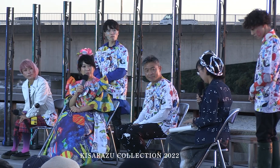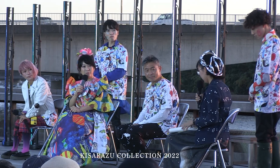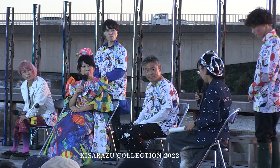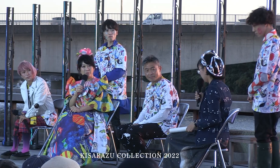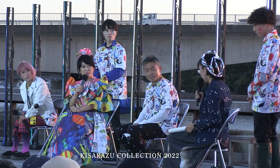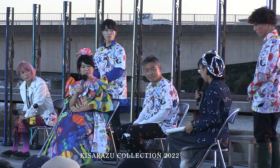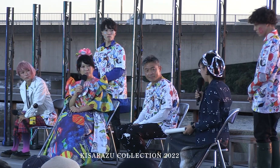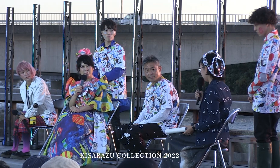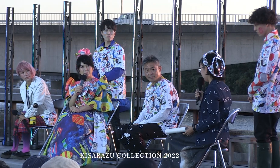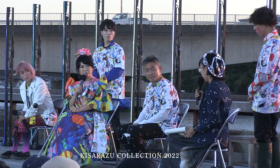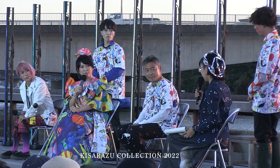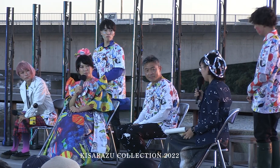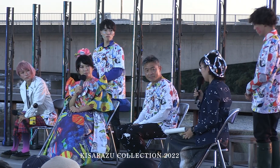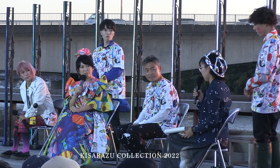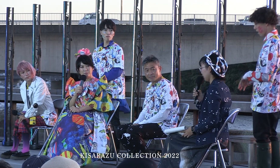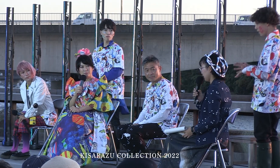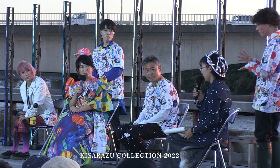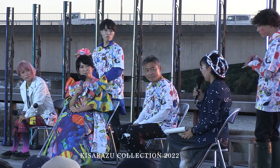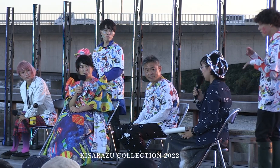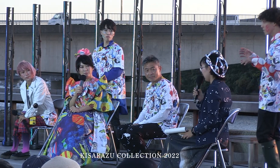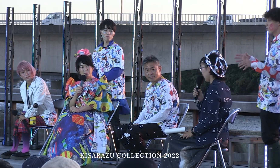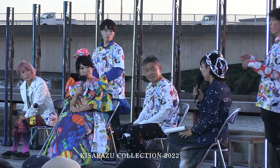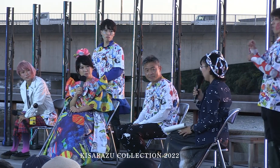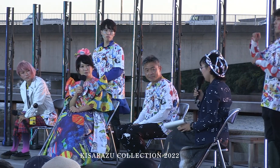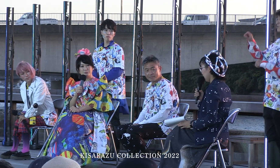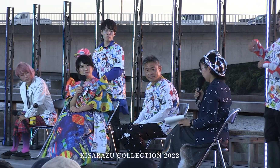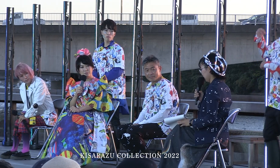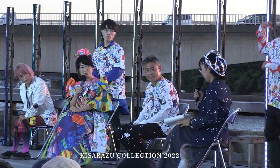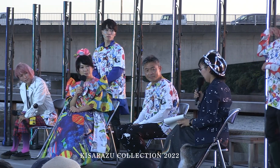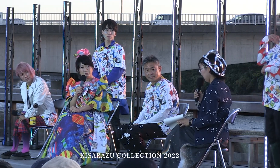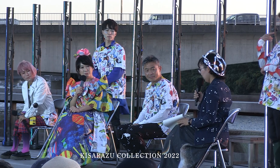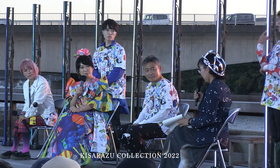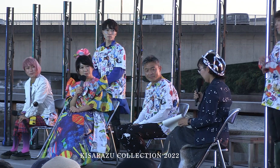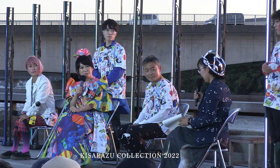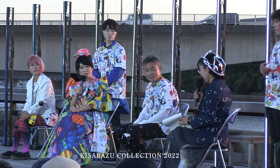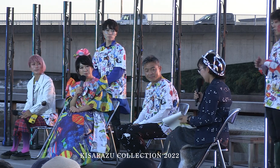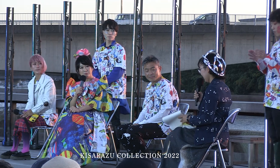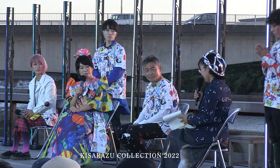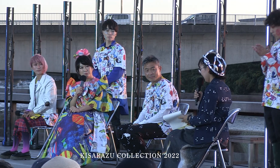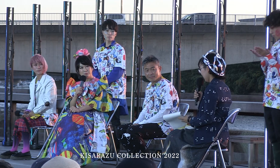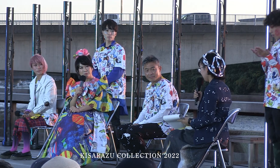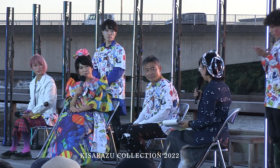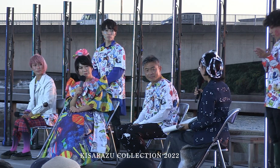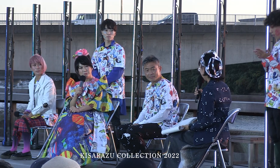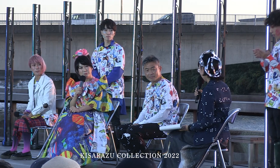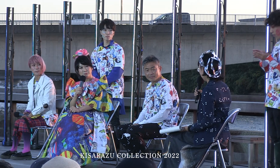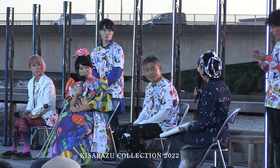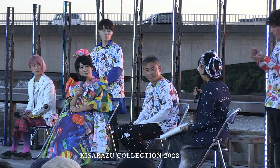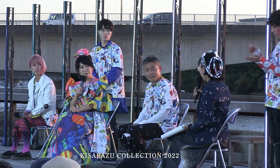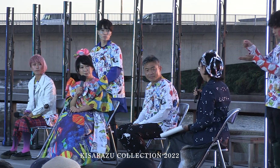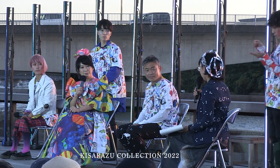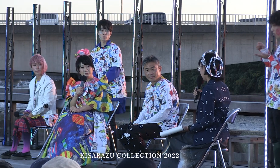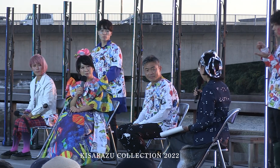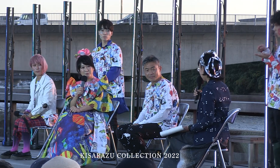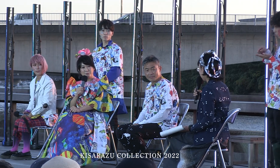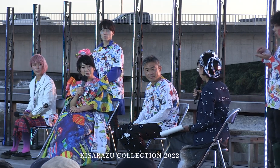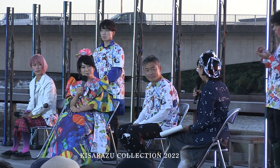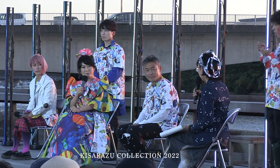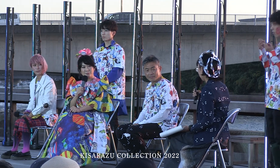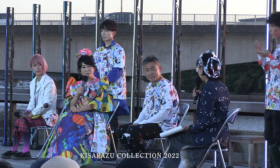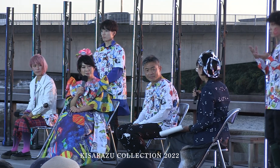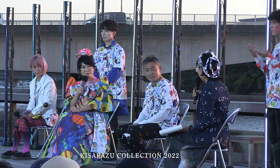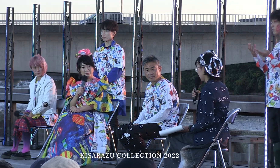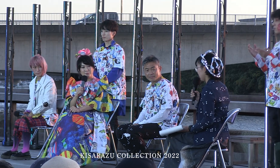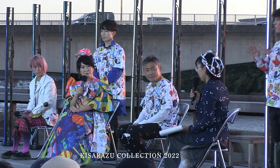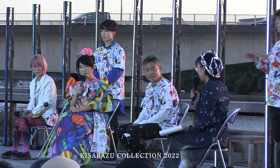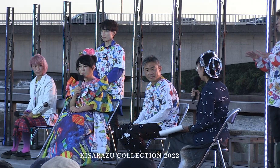今日初めて総合司会を担当させていただいて、台本が届いたのも、新しい